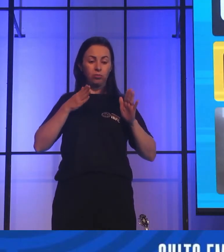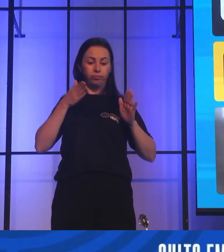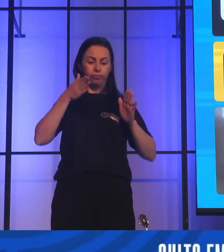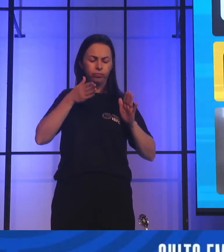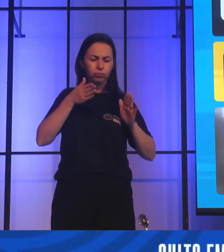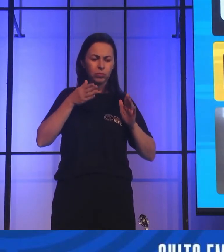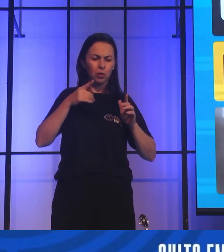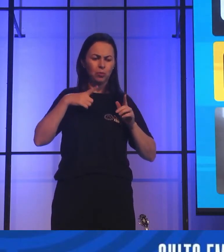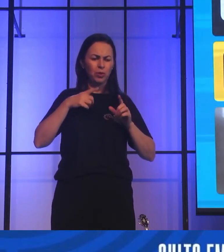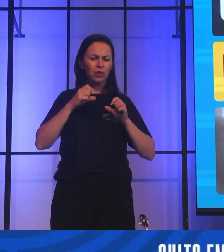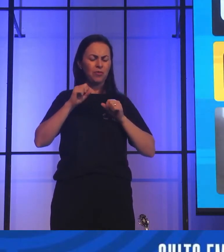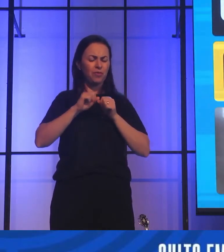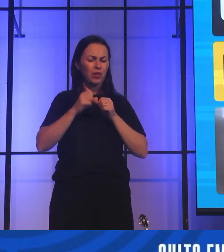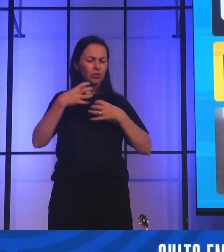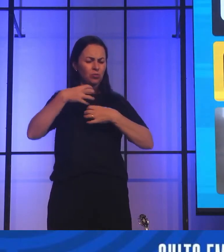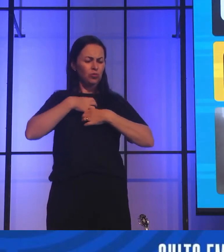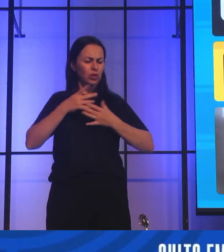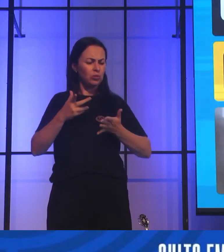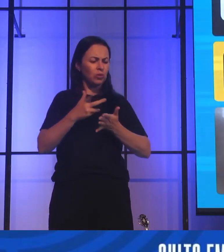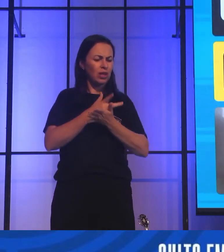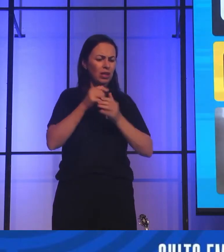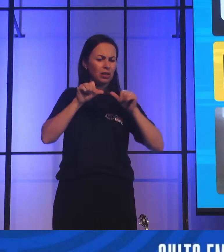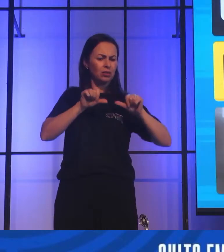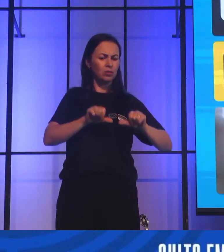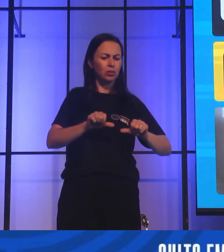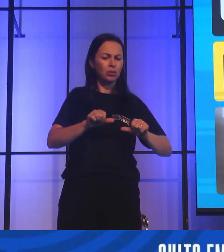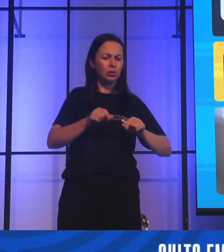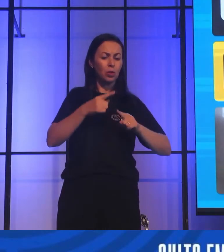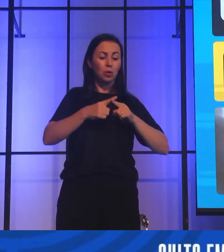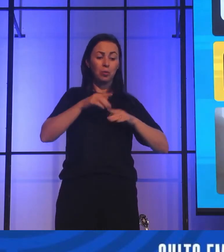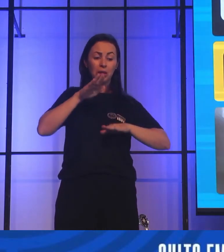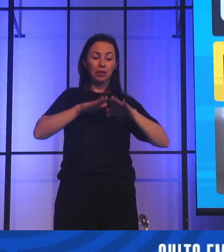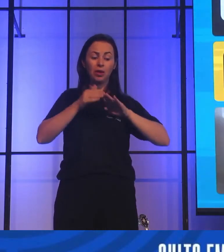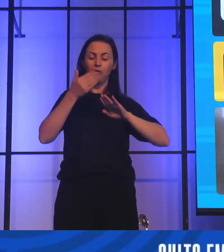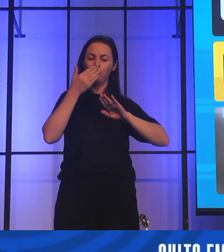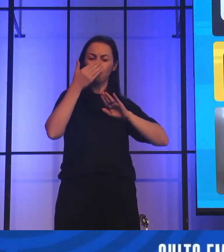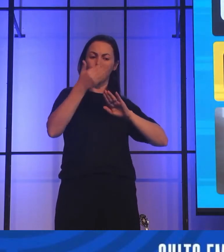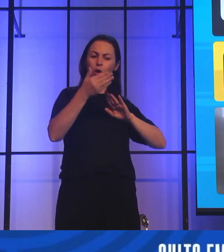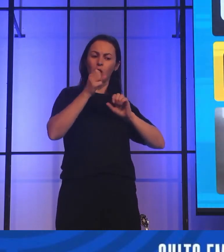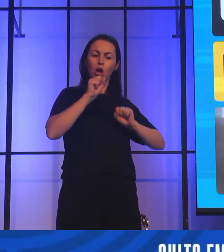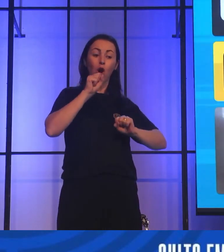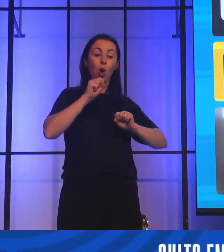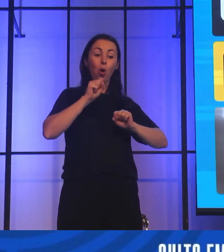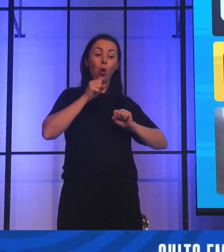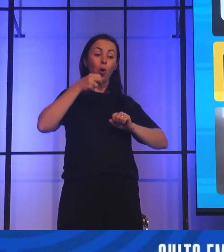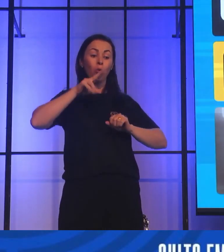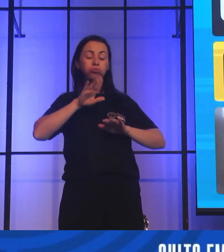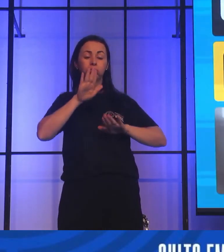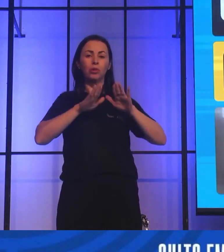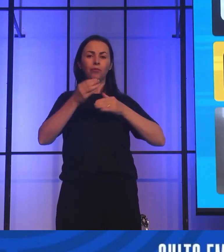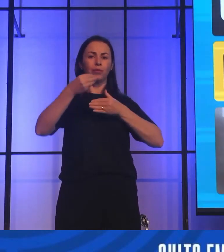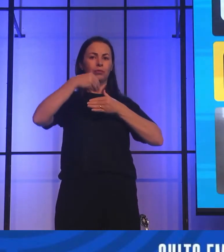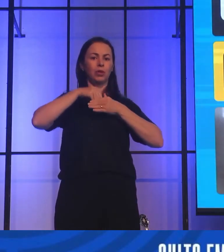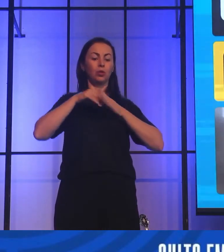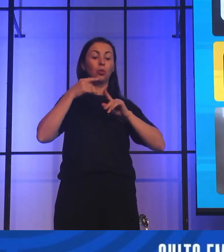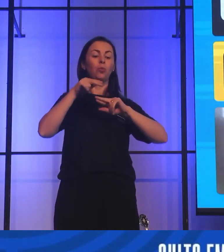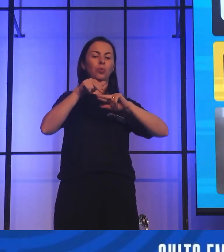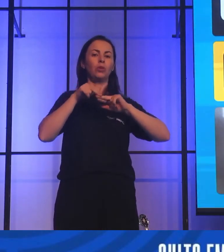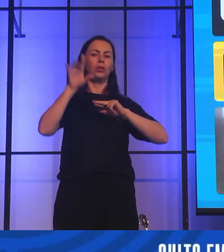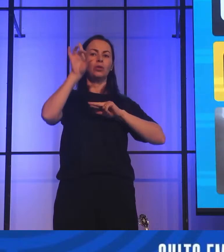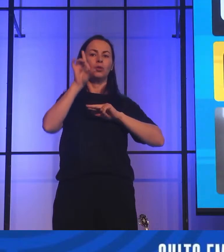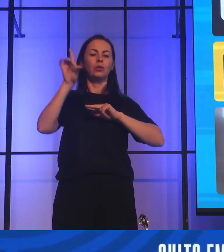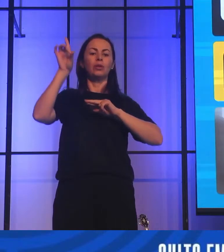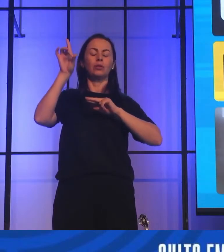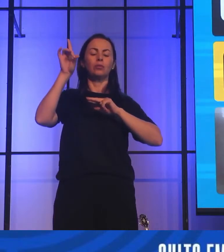errada, ruim? Talvez externamente, talvez internamente. Deus está querendo dizer a